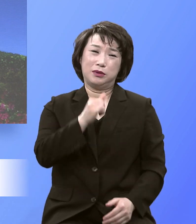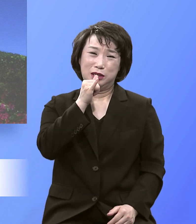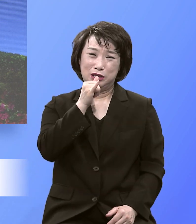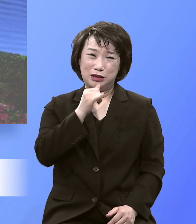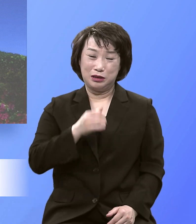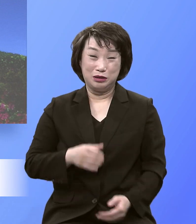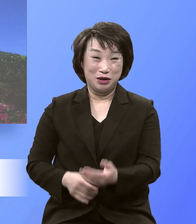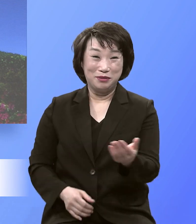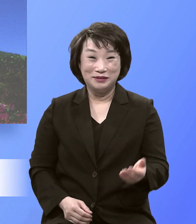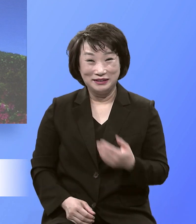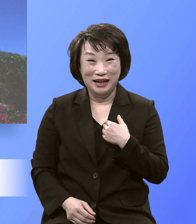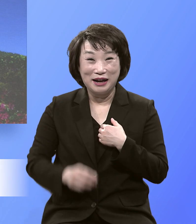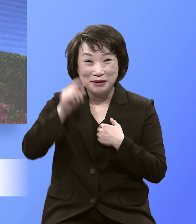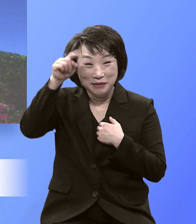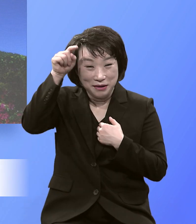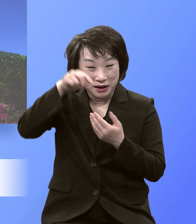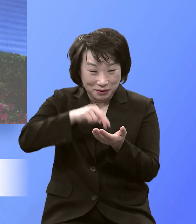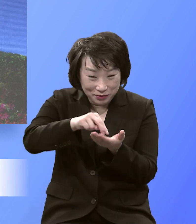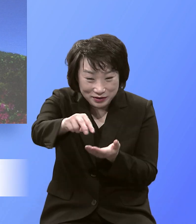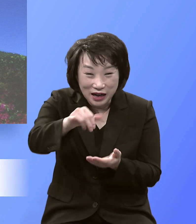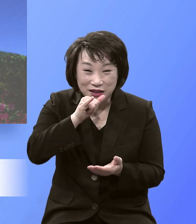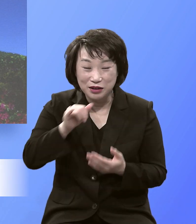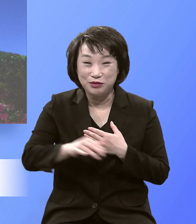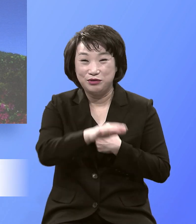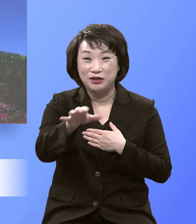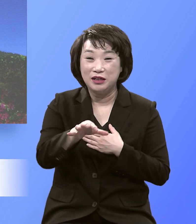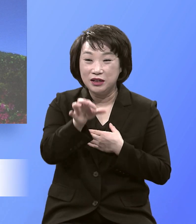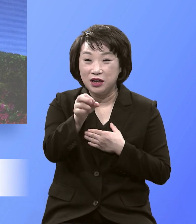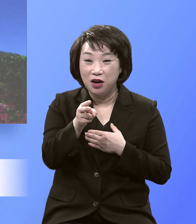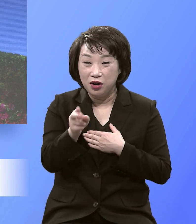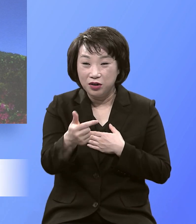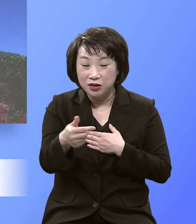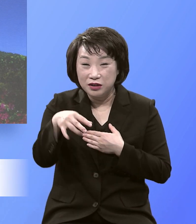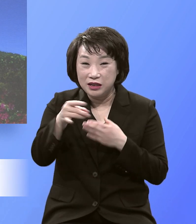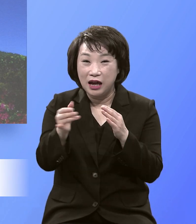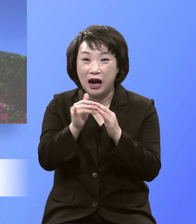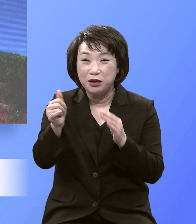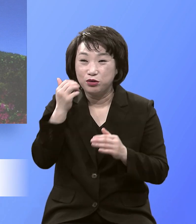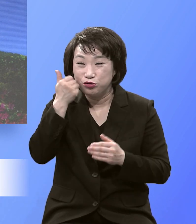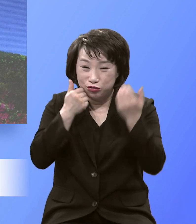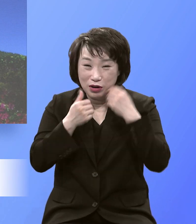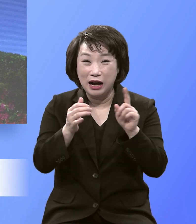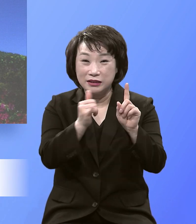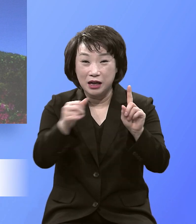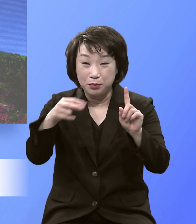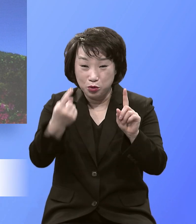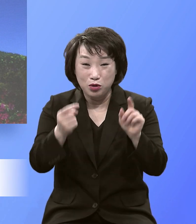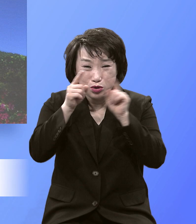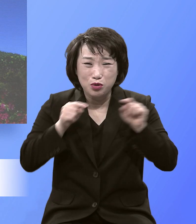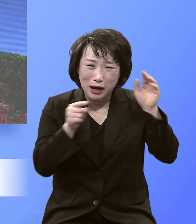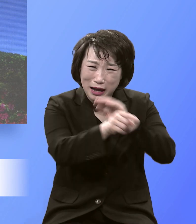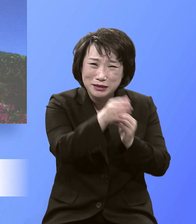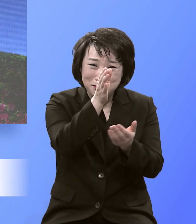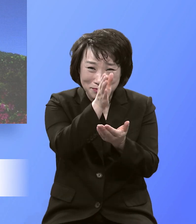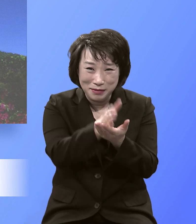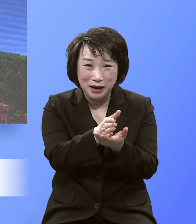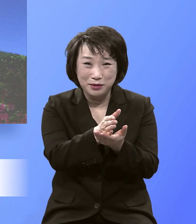여러분 문자에 보내지요. 우리 연세가족은 한 사람도 지옥 가지